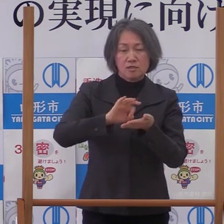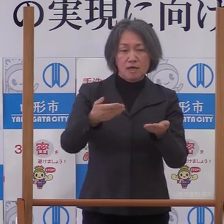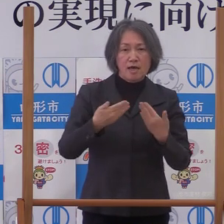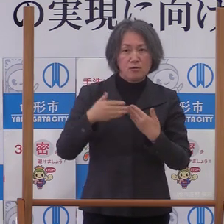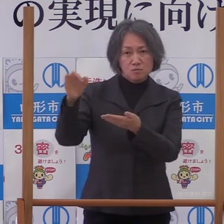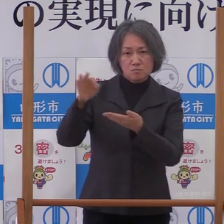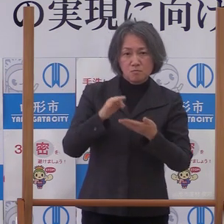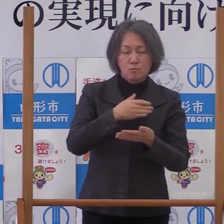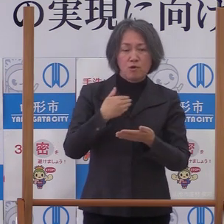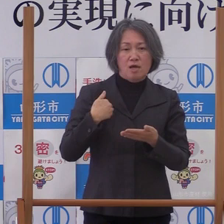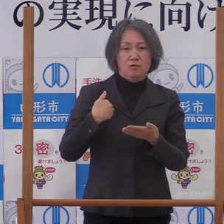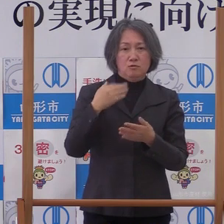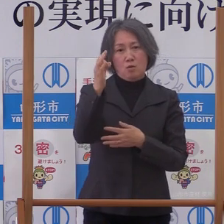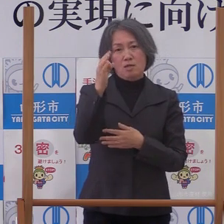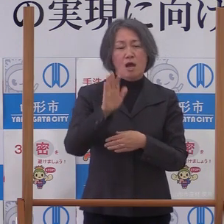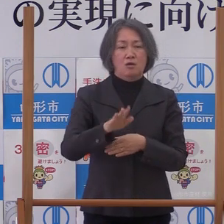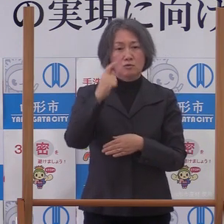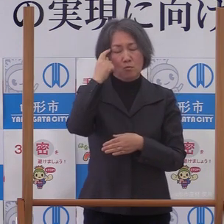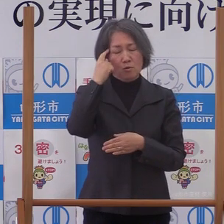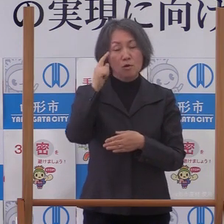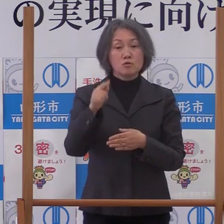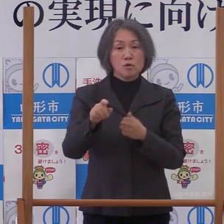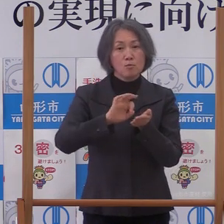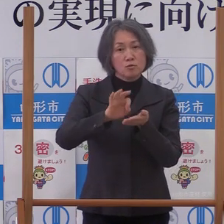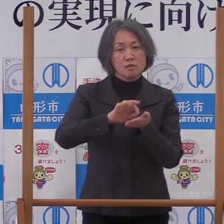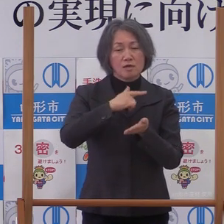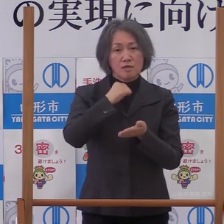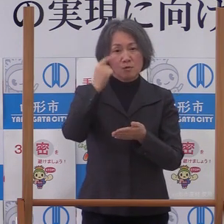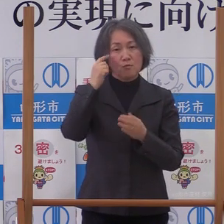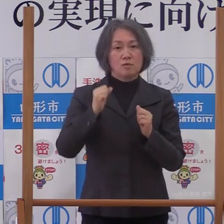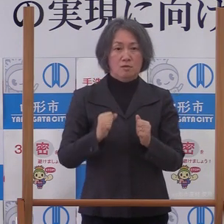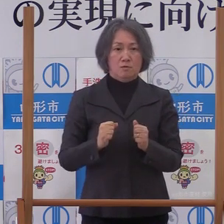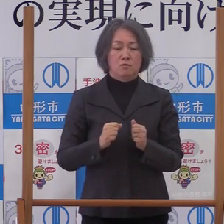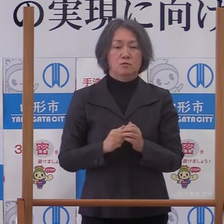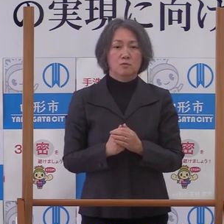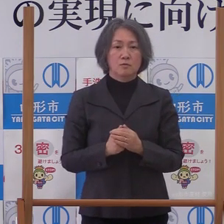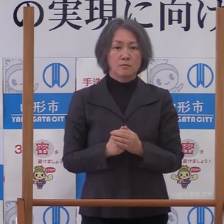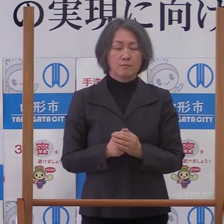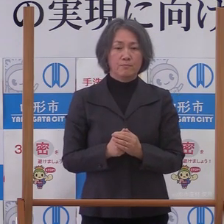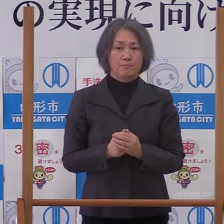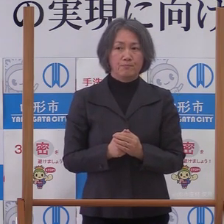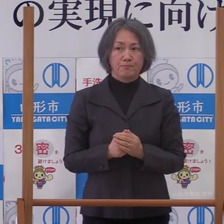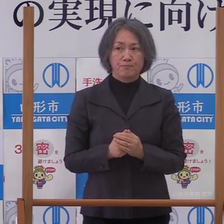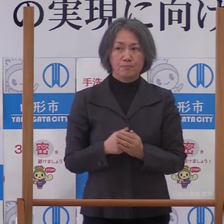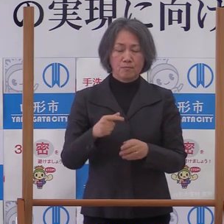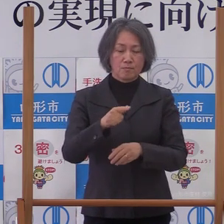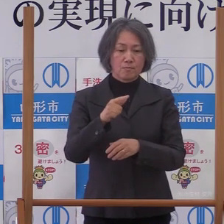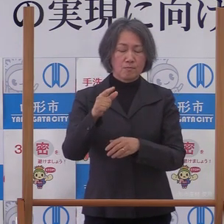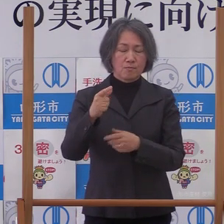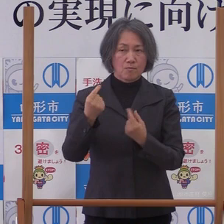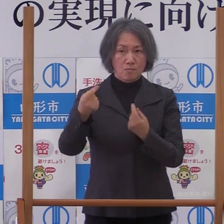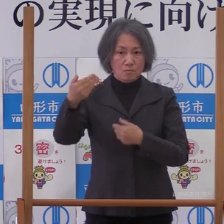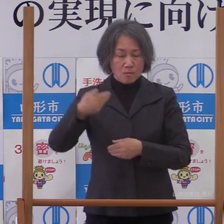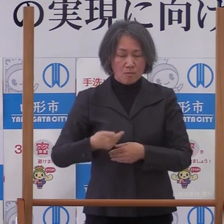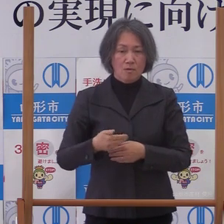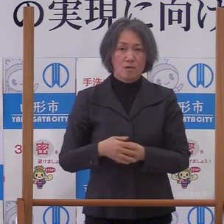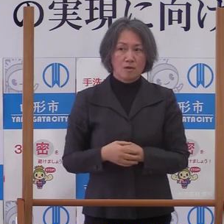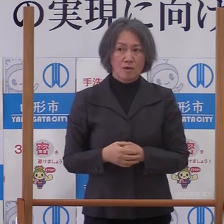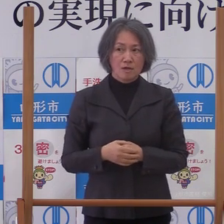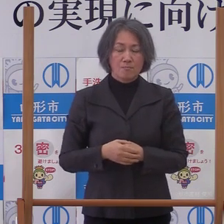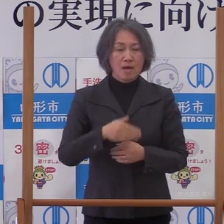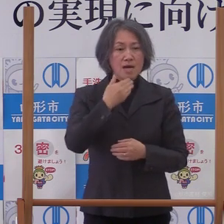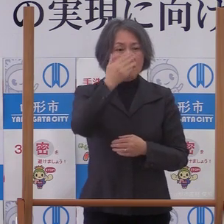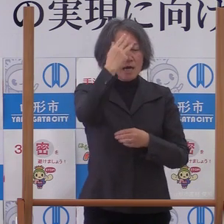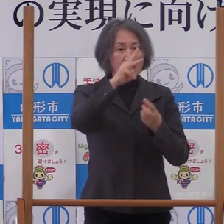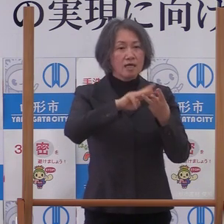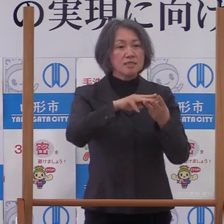ると思います。そうしたものも有効に活用していきたいと思います。 よその自治体ではですね、酒田市さんな